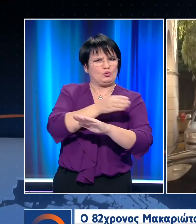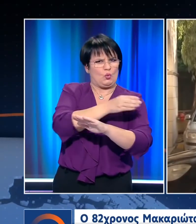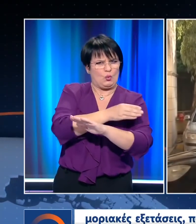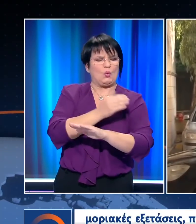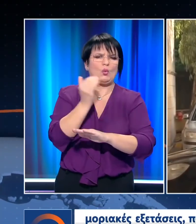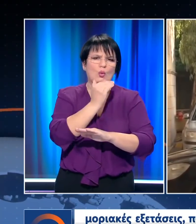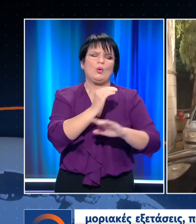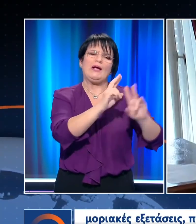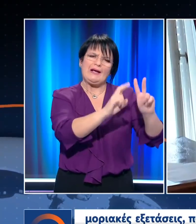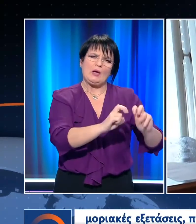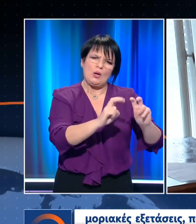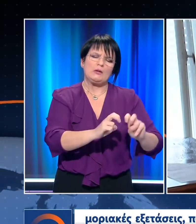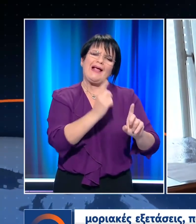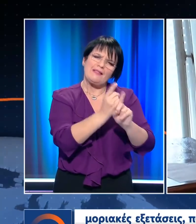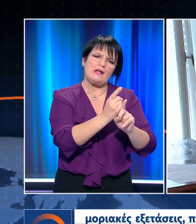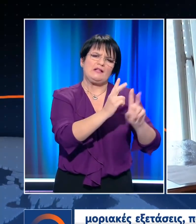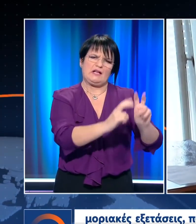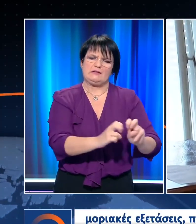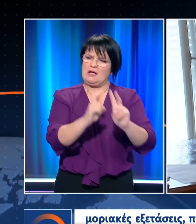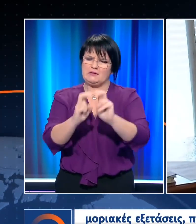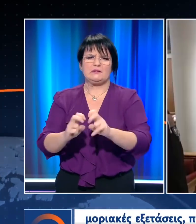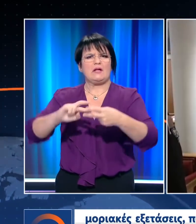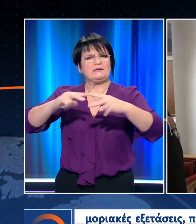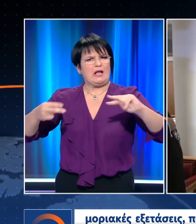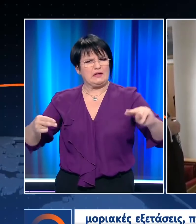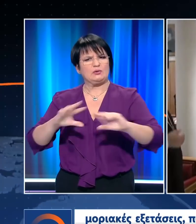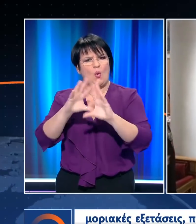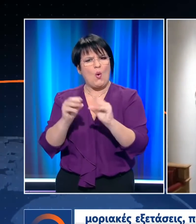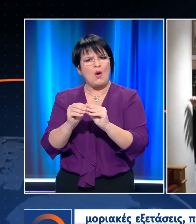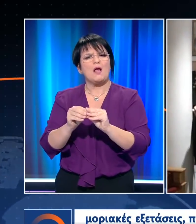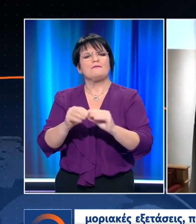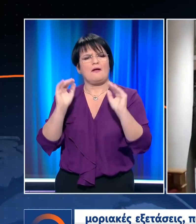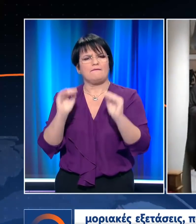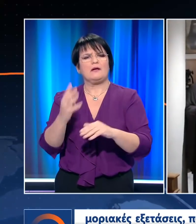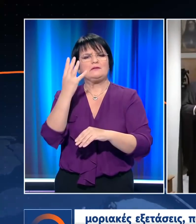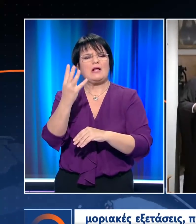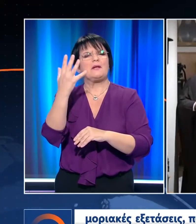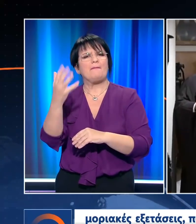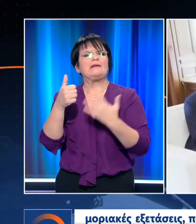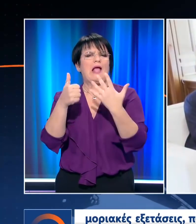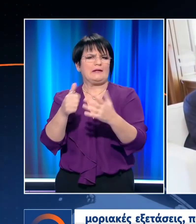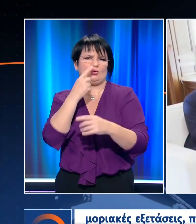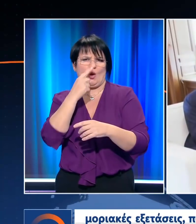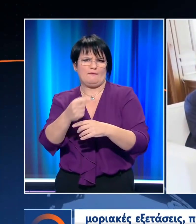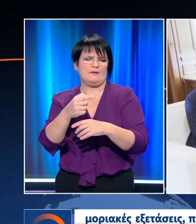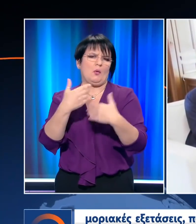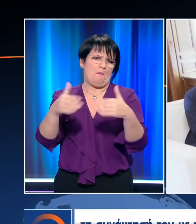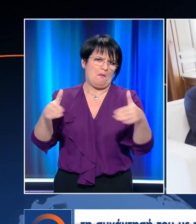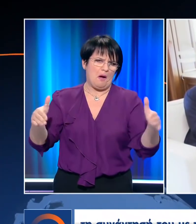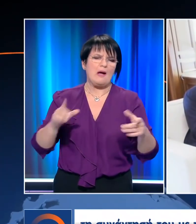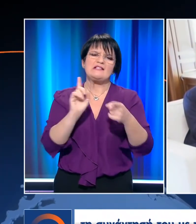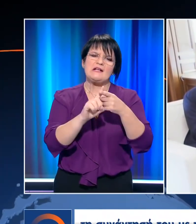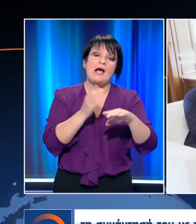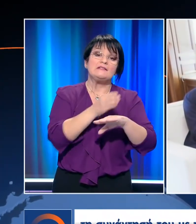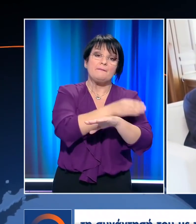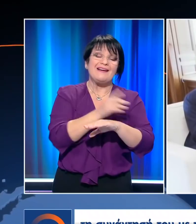και στις μοριακές εξετάσεις, που υποβλήθηκε και μετά τις συνεδριάσεις της Διαρκούς Ιεράς Συνόδου στις 4, 5 και 6 Νοεμβρίου, αλλά και πριν από τη συνάντησή του